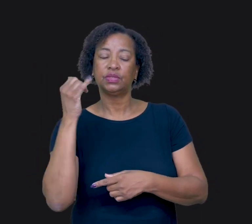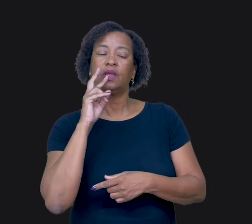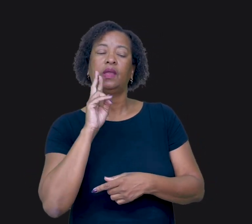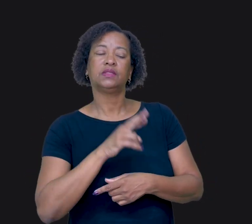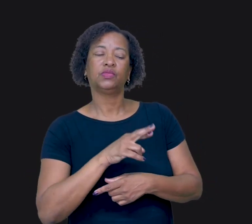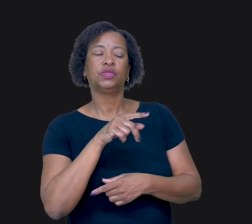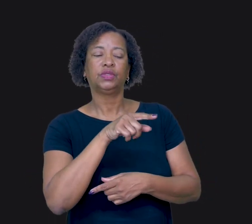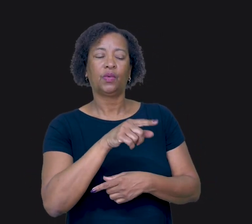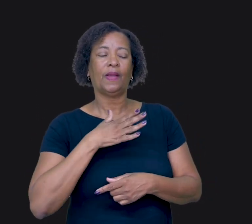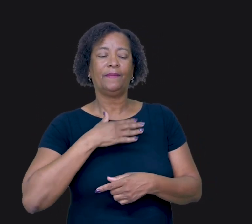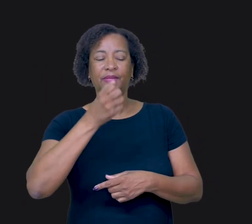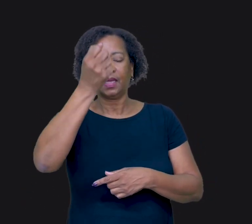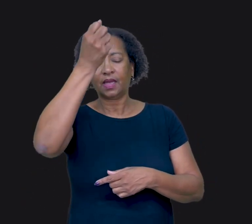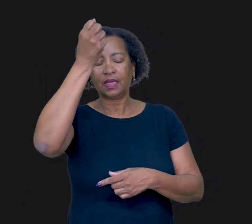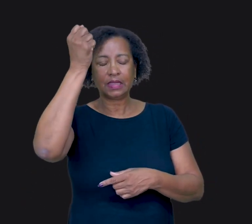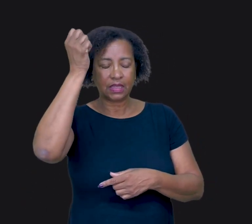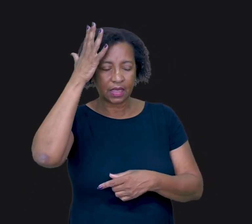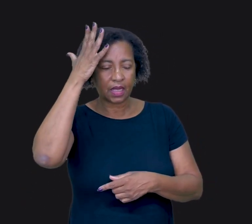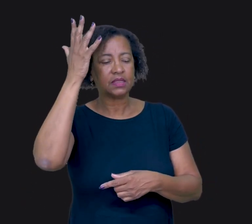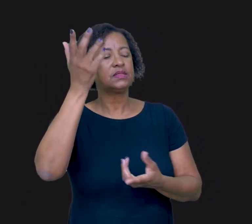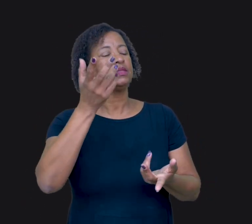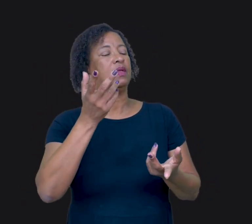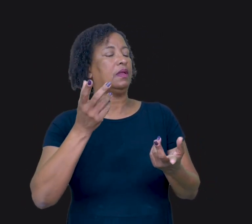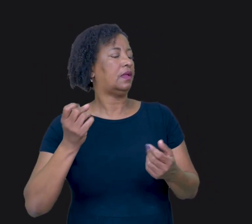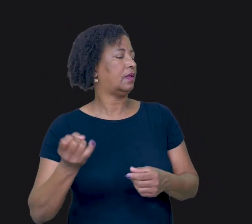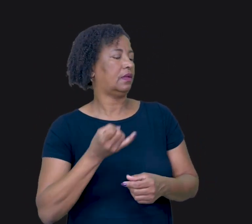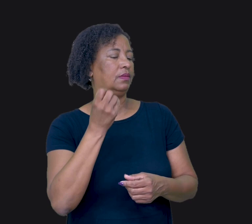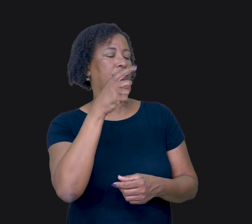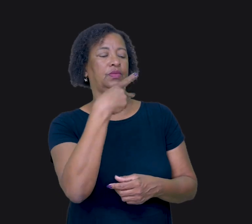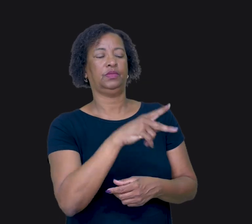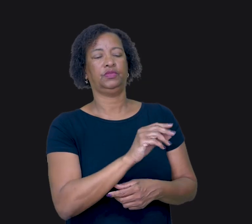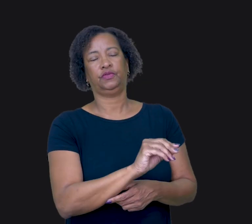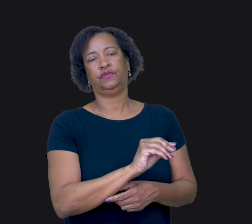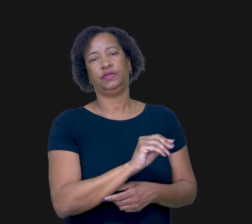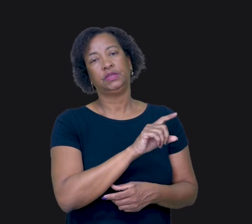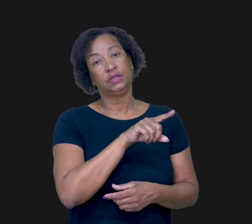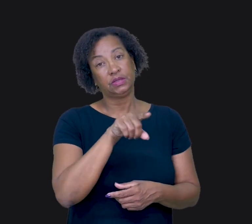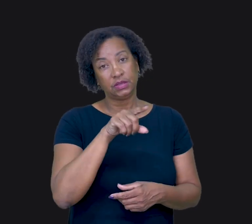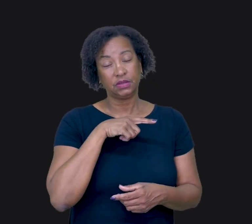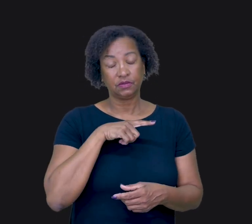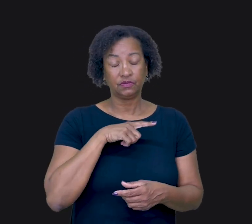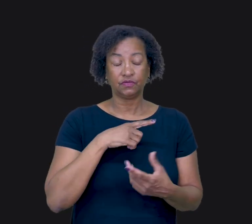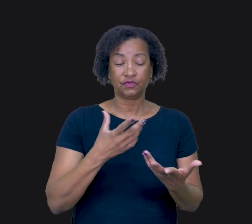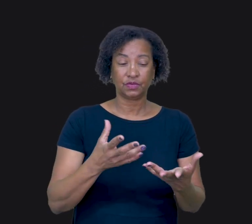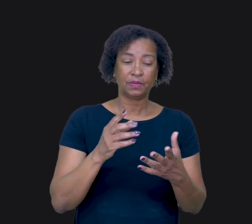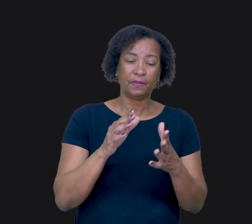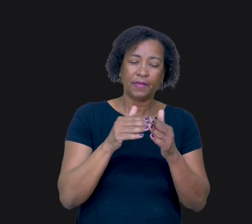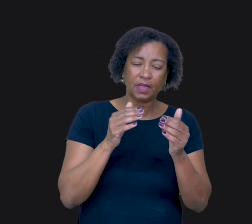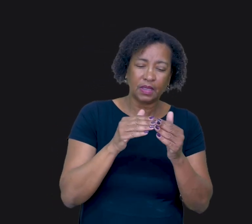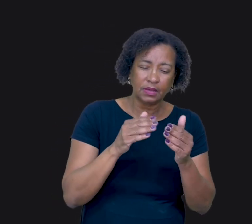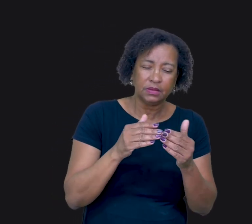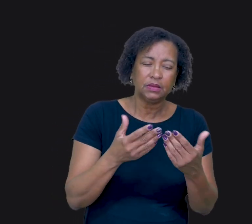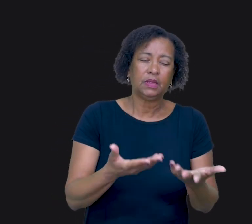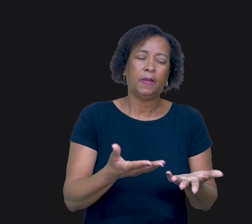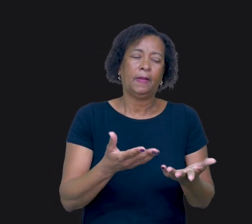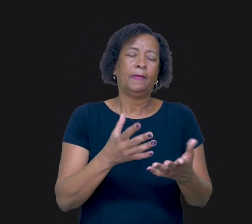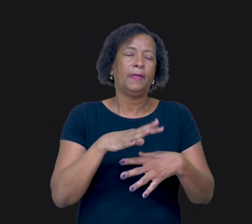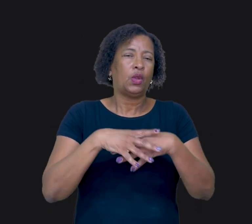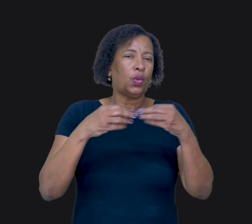fraqueza. E se eu permitir que você se cure, você passará a confiar na sua própria força, por isso vou mantê-lo fraco. Quando